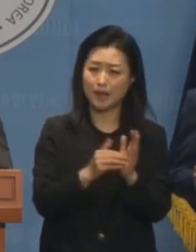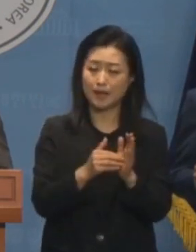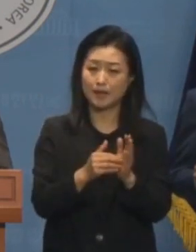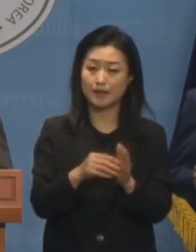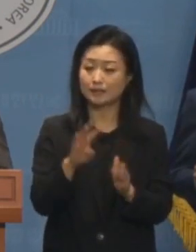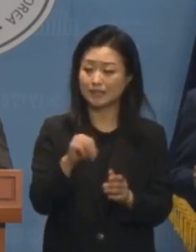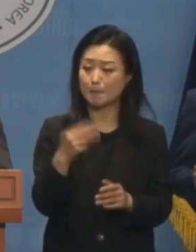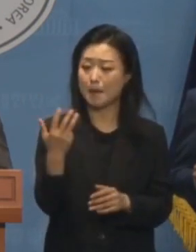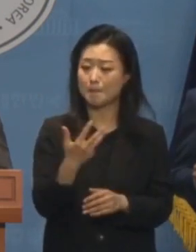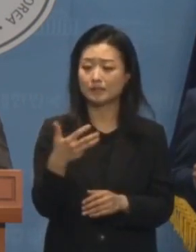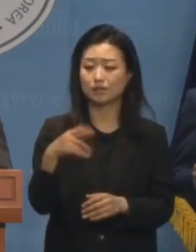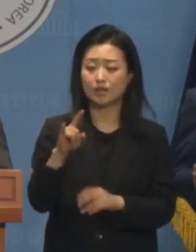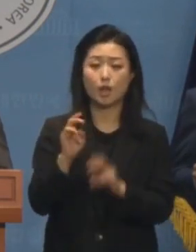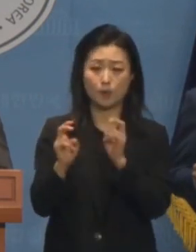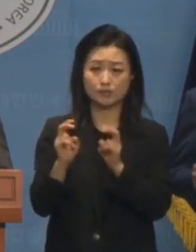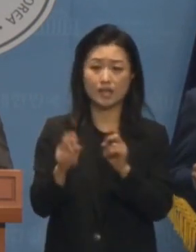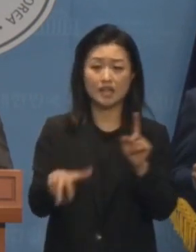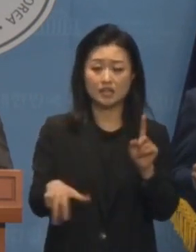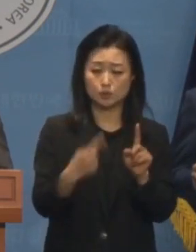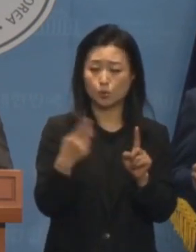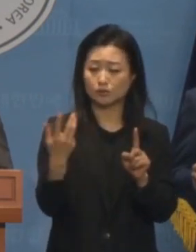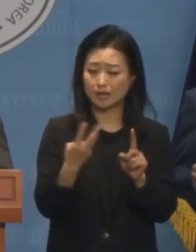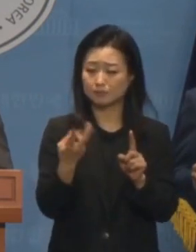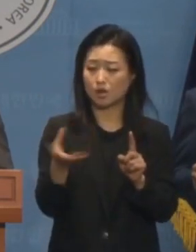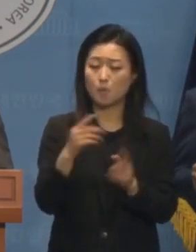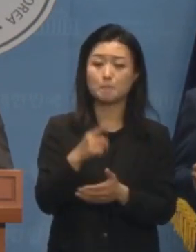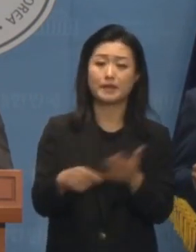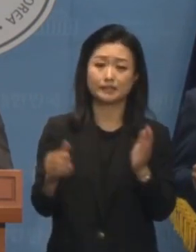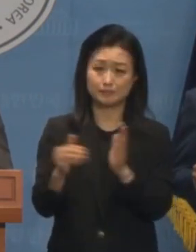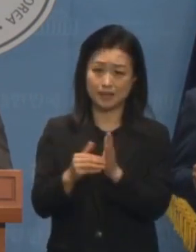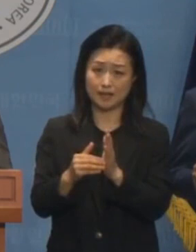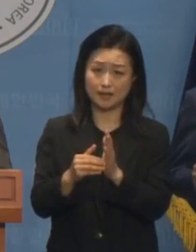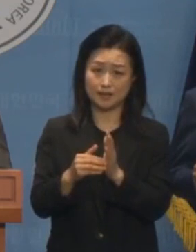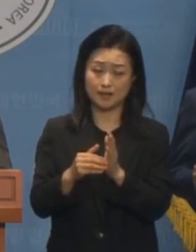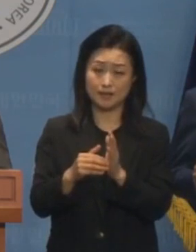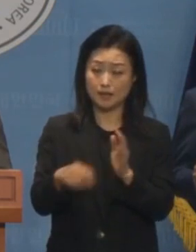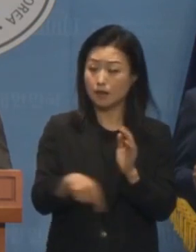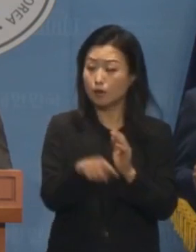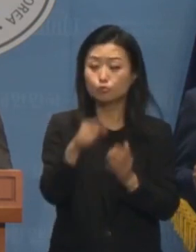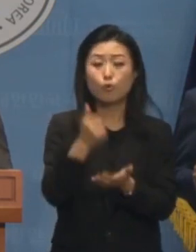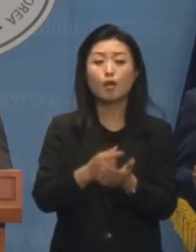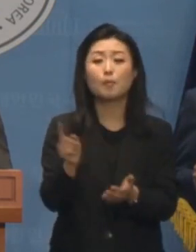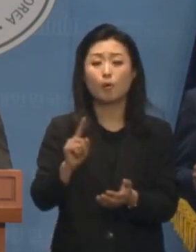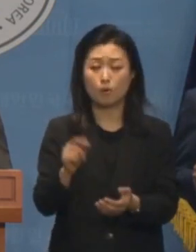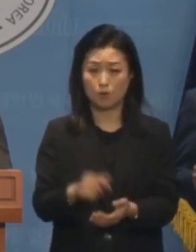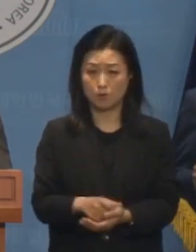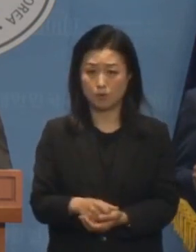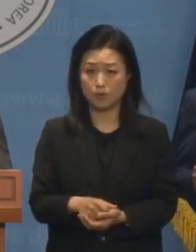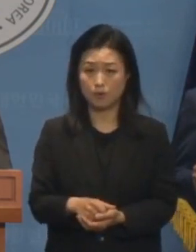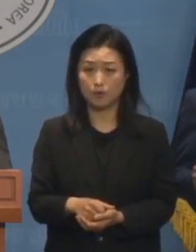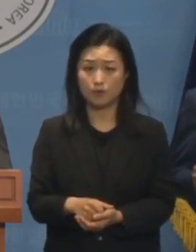8천 개 업체 1조 3천억 피해 봤습니다. 그분들이 무슨 죄가 있습니까?